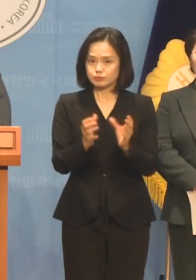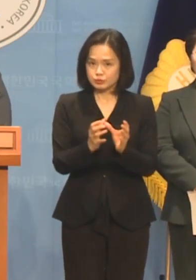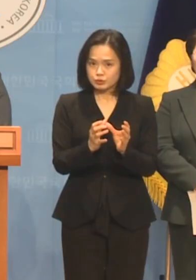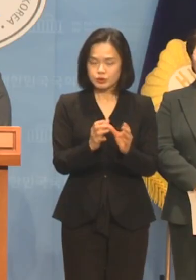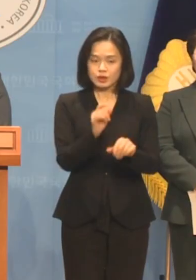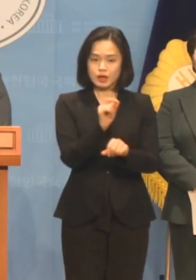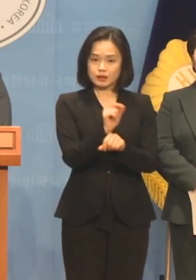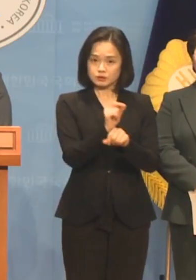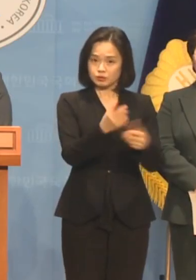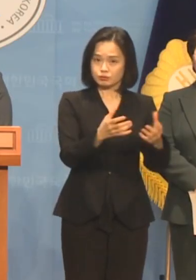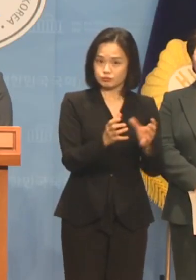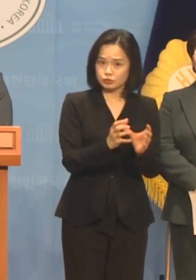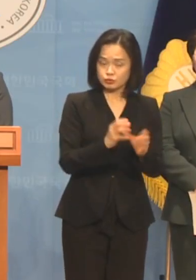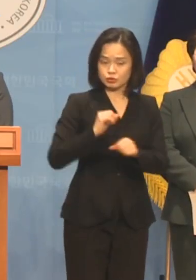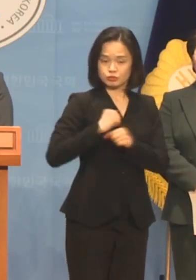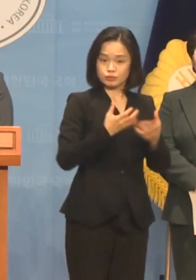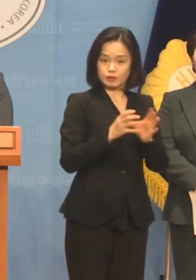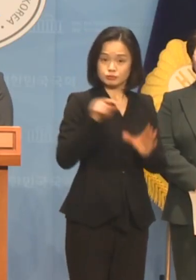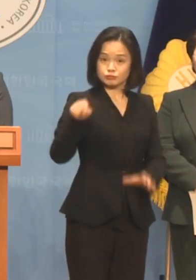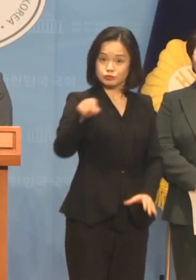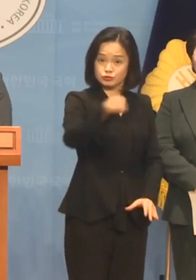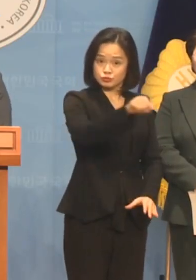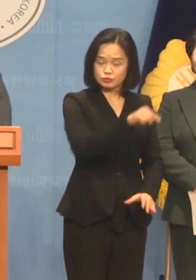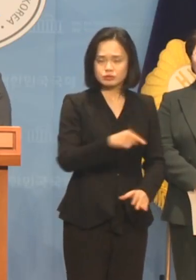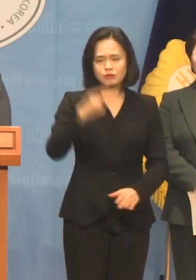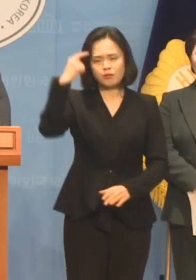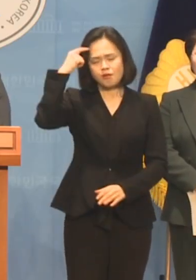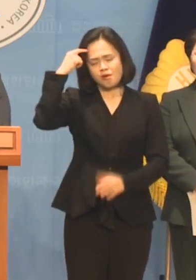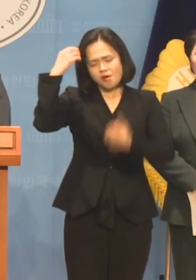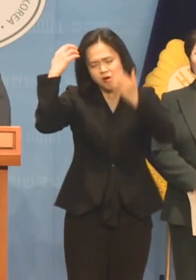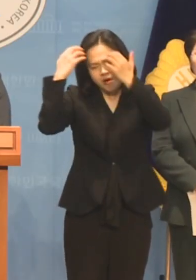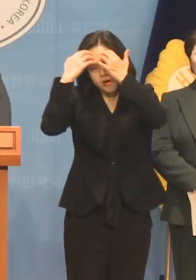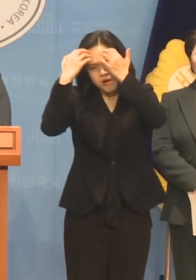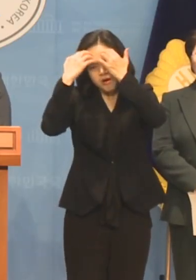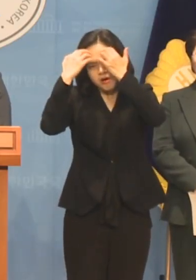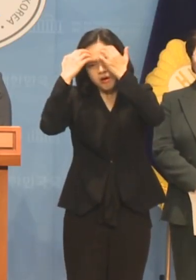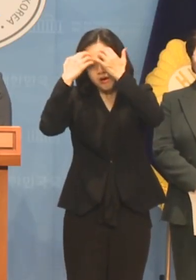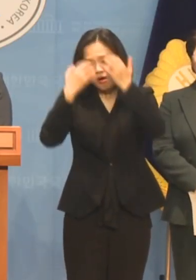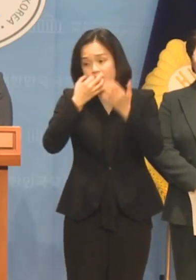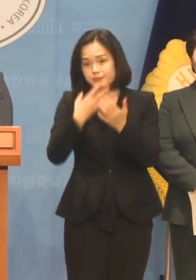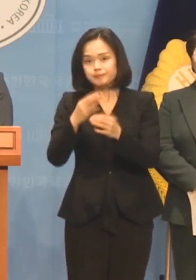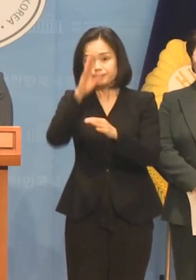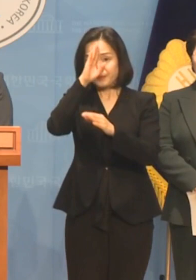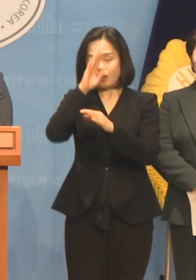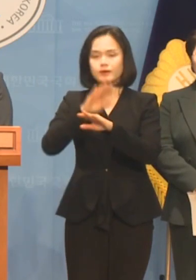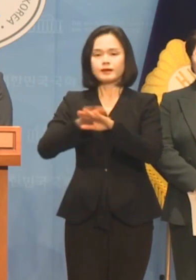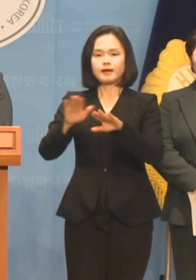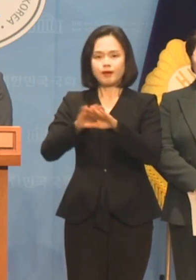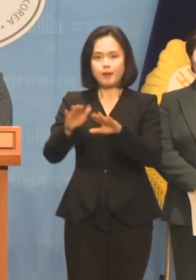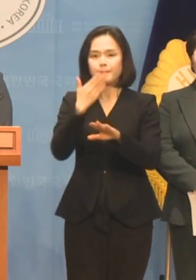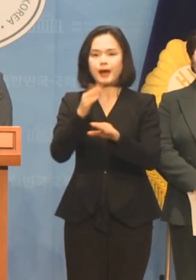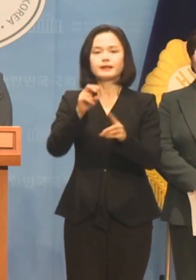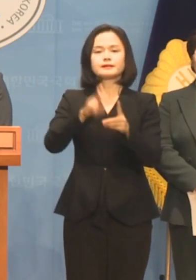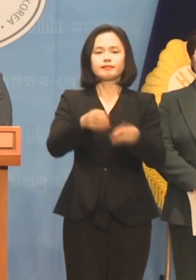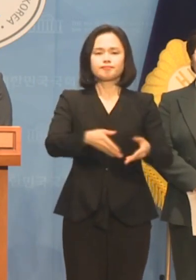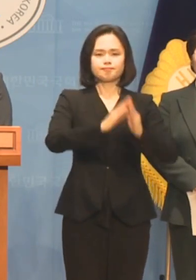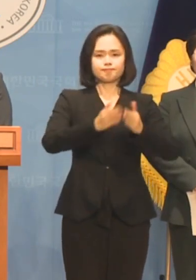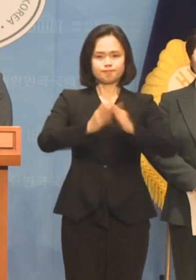중심으로 국가트라우마센터와 정신건강복지센터 등을 활용한 종합대책을 조속히 수립하고 시행해야